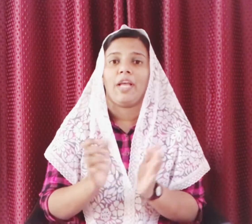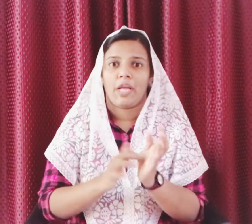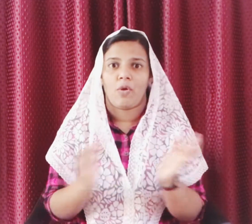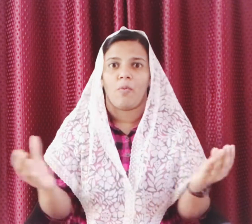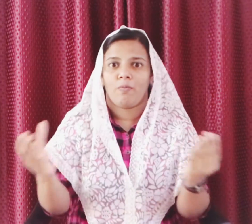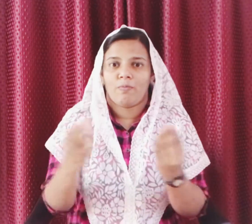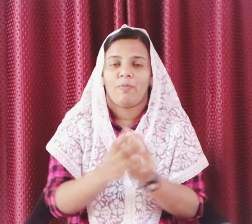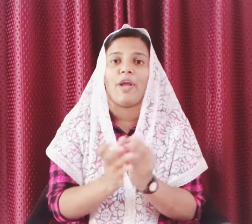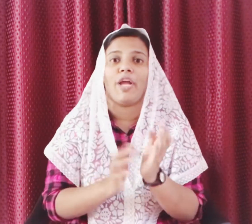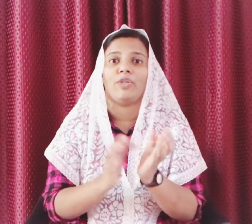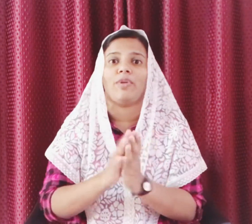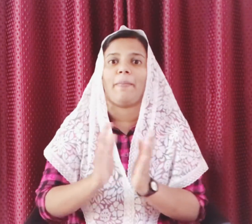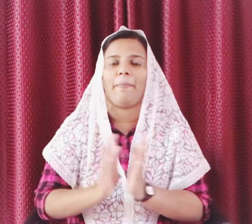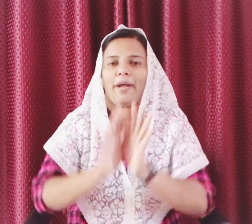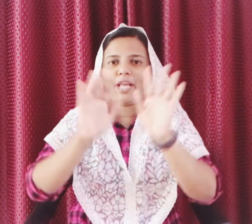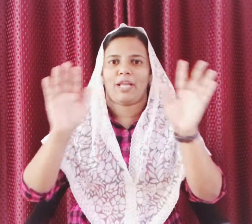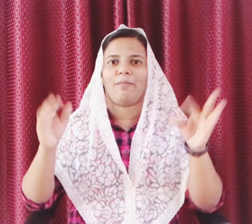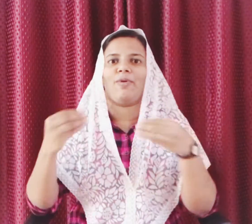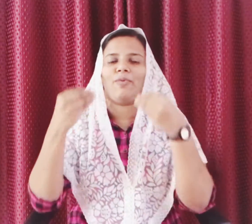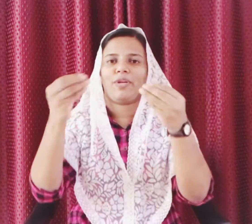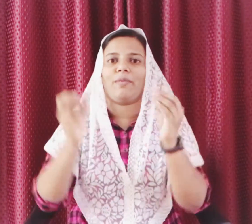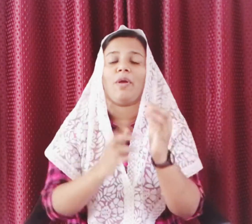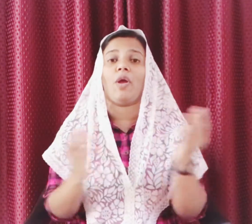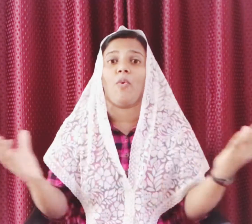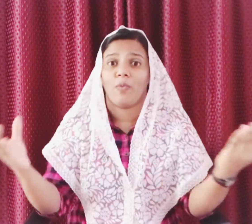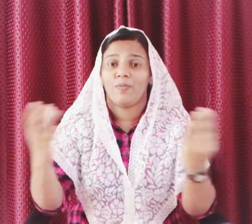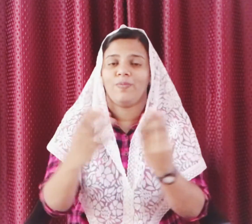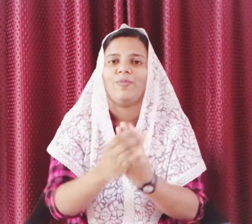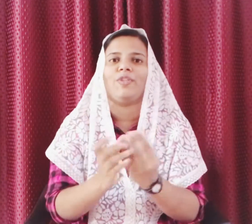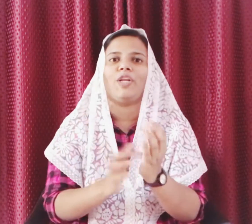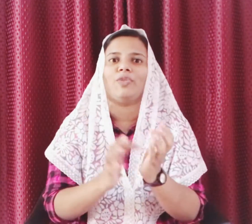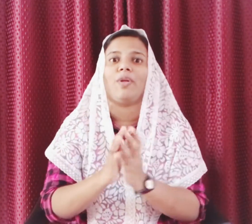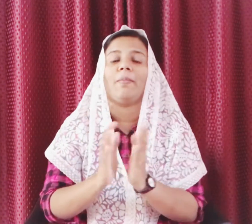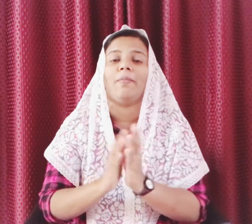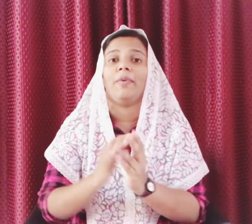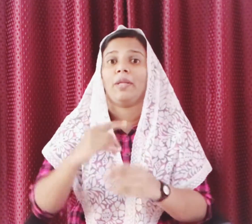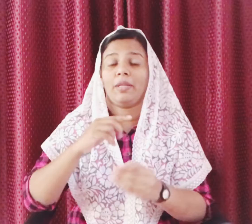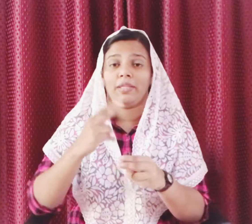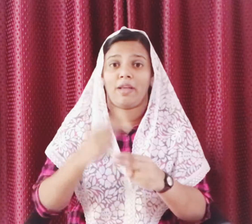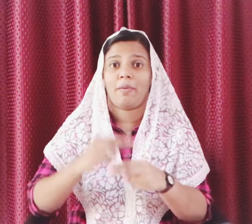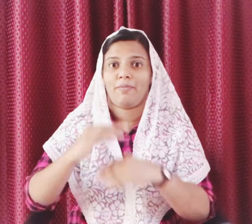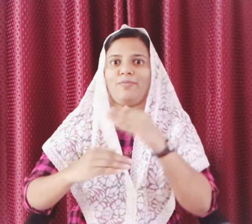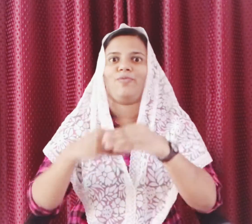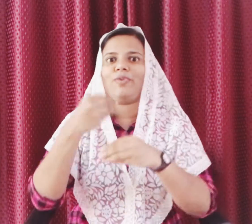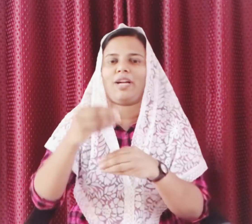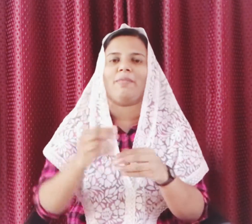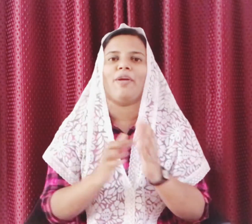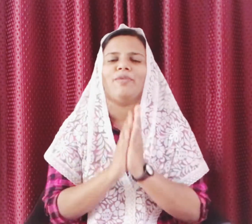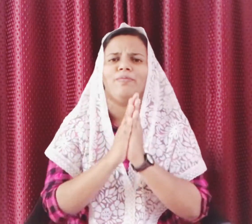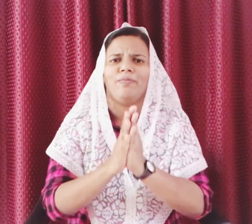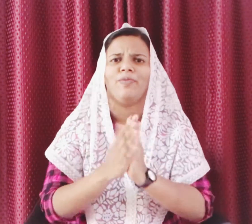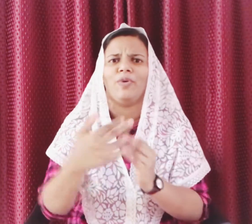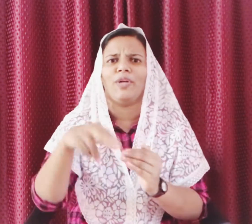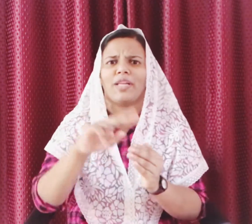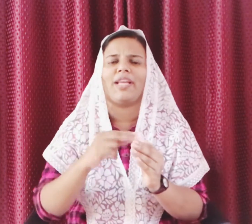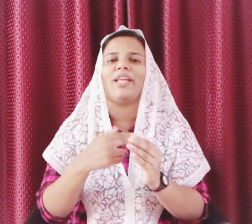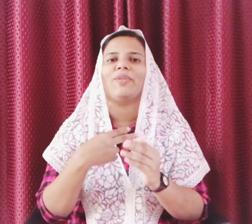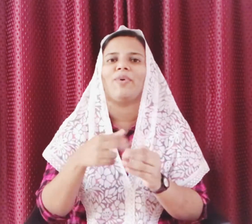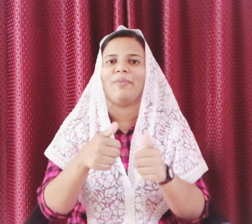യഹോവയെ മഹിമപ്പെടുത്തുവിൻ, നാം ഒന്നിച്ച് അവൻ്റെ നാമത്തെ ഉയർത്തുക. ഞാൻ യഹോവയോട് അപേക്ഷിച്ചു, അവൻ എനിക്ക് ഉത്തരമറിയി, സകല ഭയങ്ങളിൽ നിന്നും